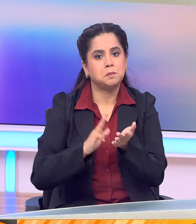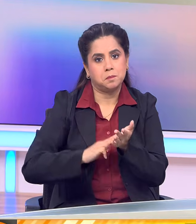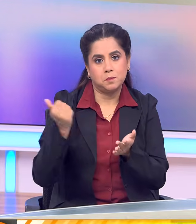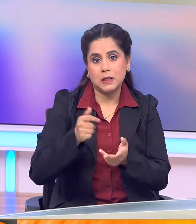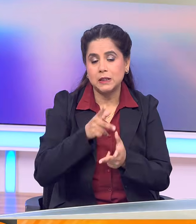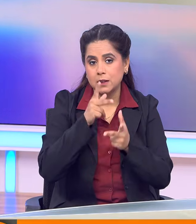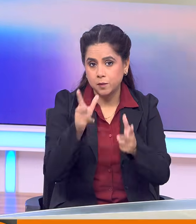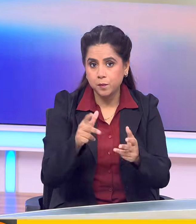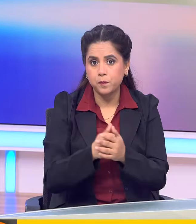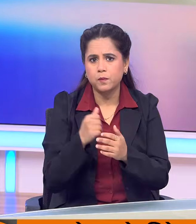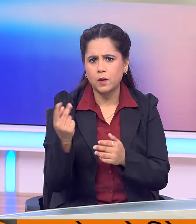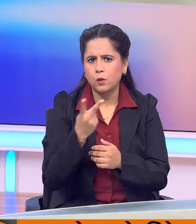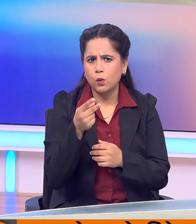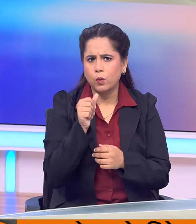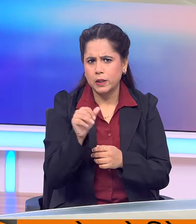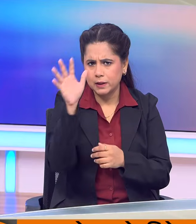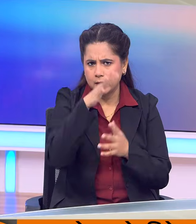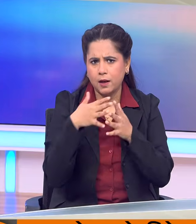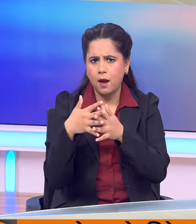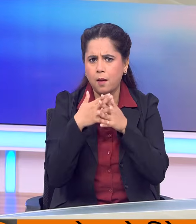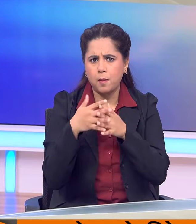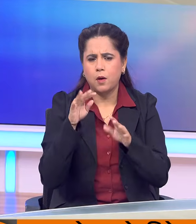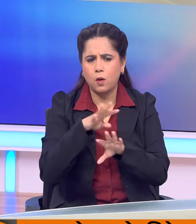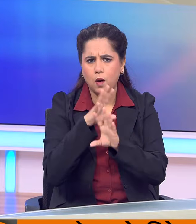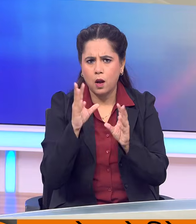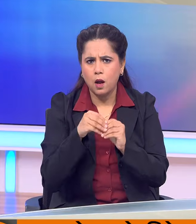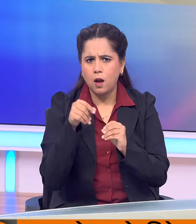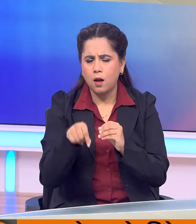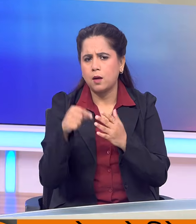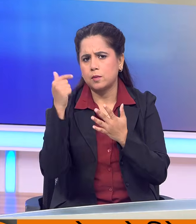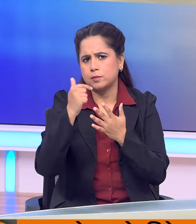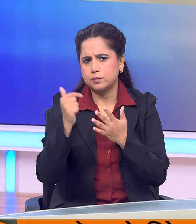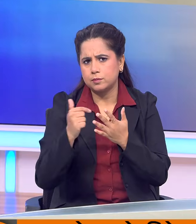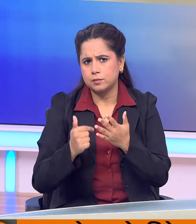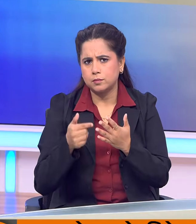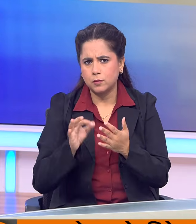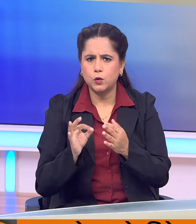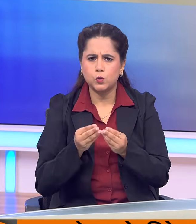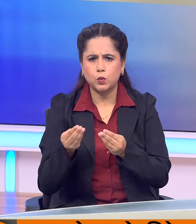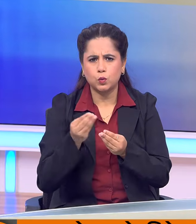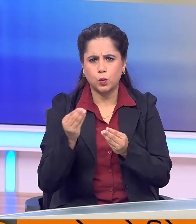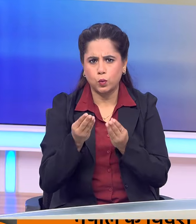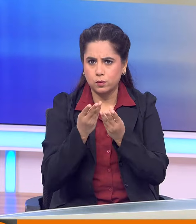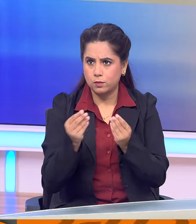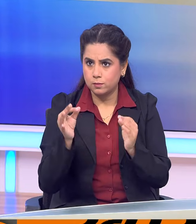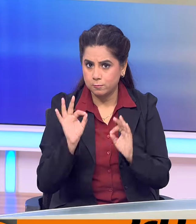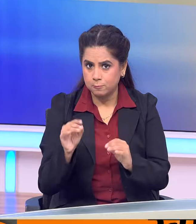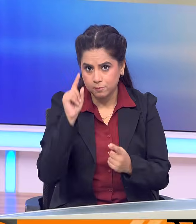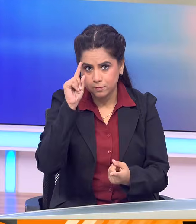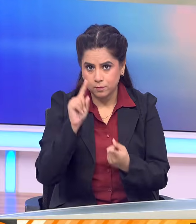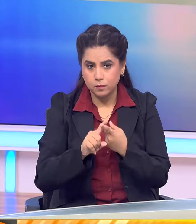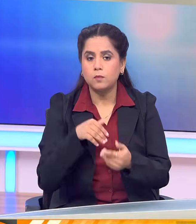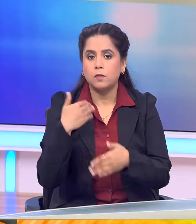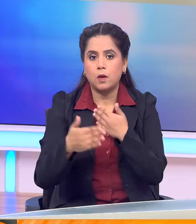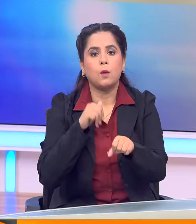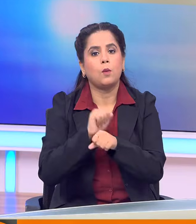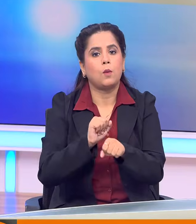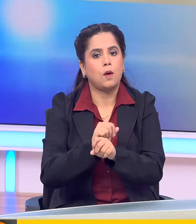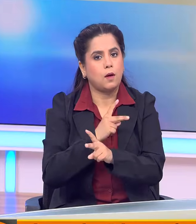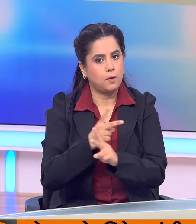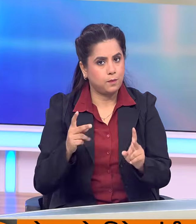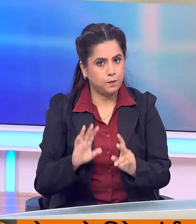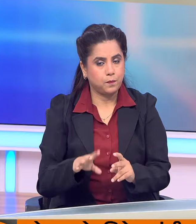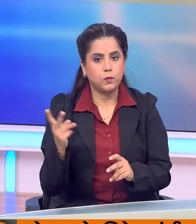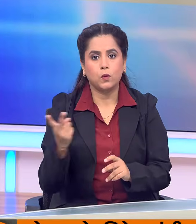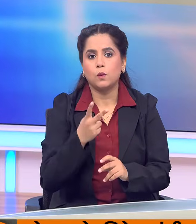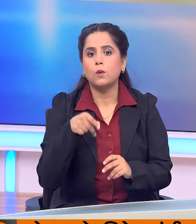कहा कि दोनों पक्ष सभी बचे हुए मुद्दों को जल्दी से निपटाने की दिशा में काम कर रहे हैं।